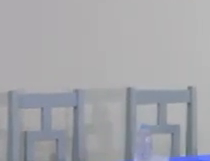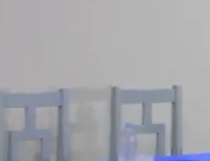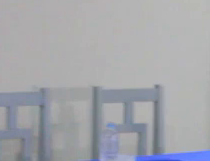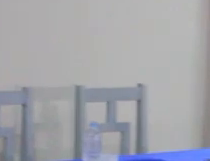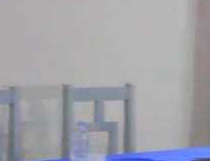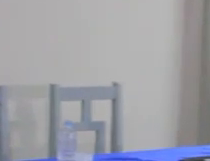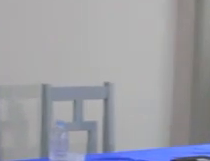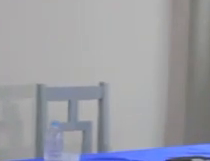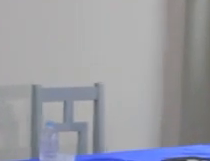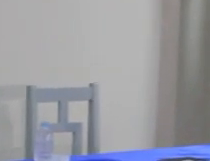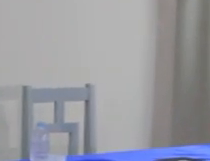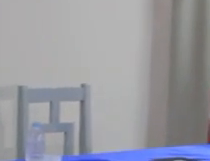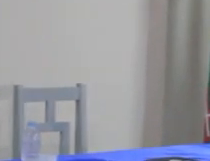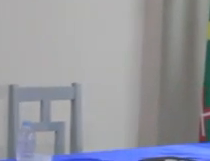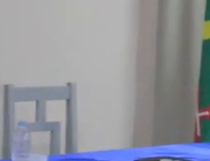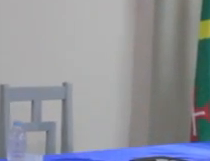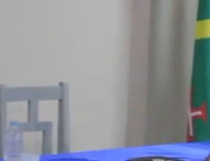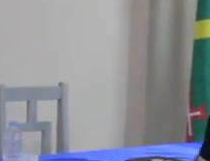momento muito bem.